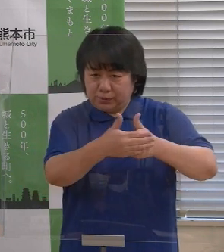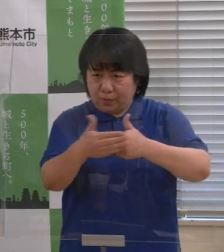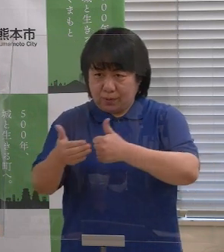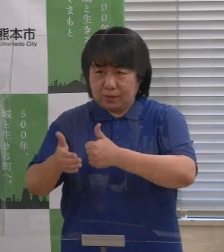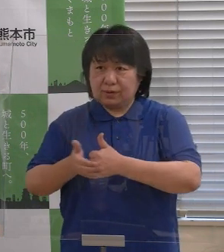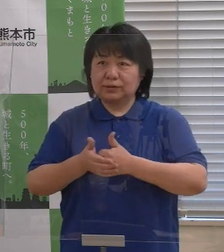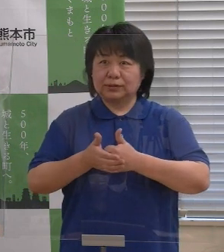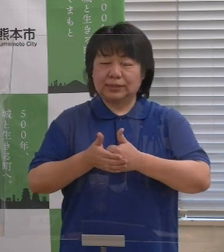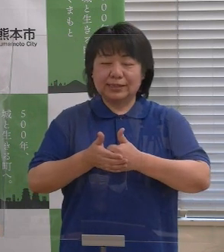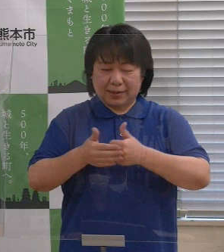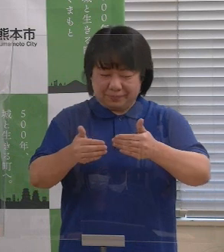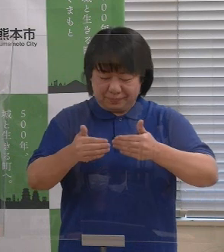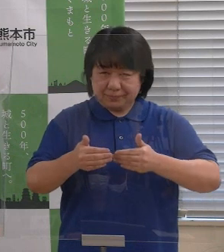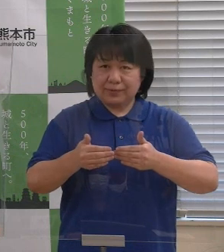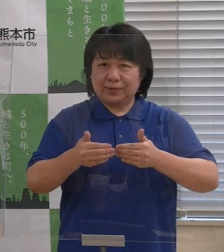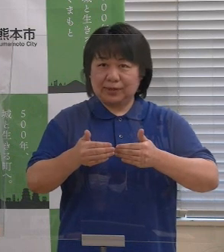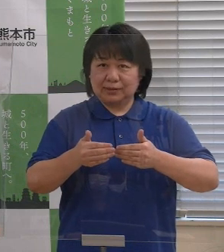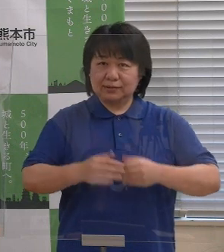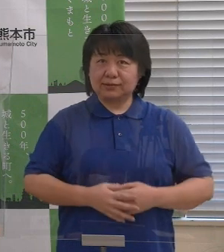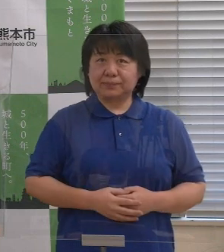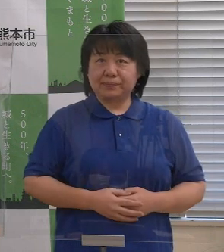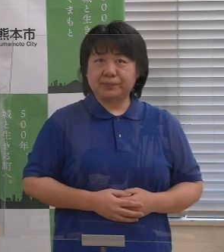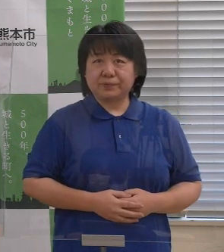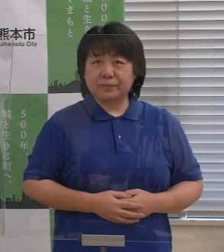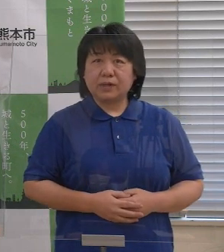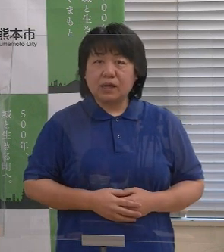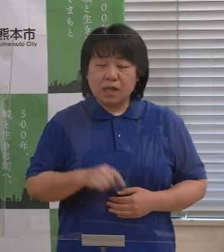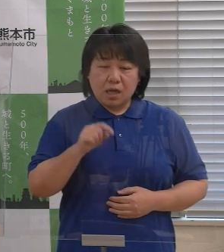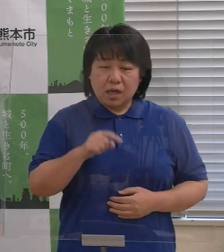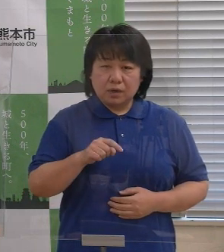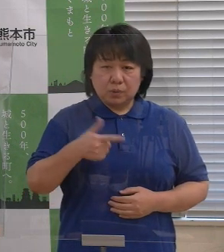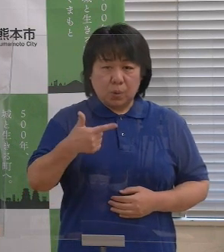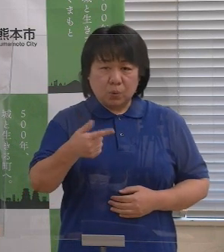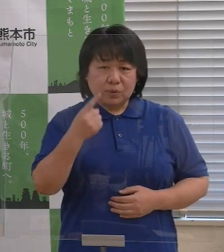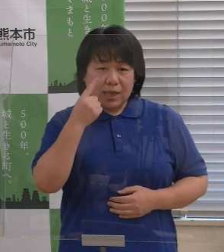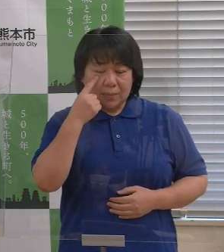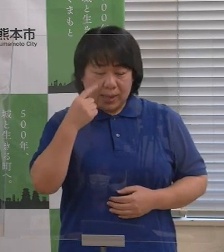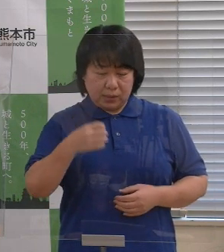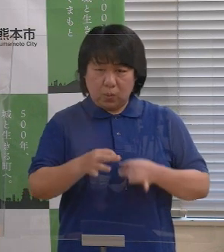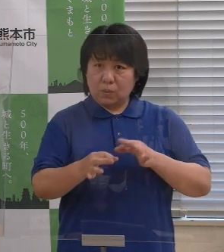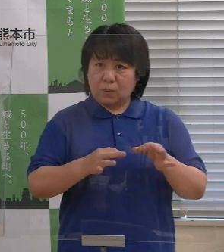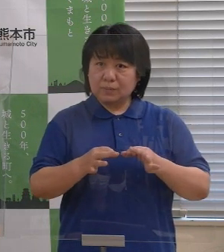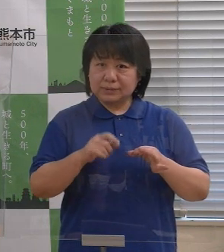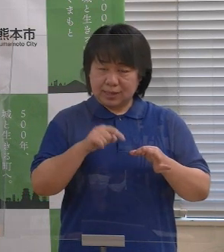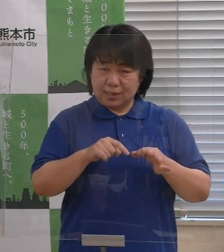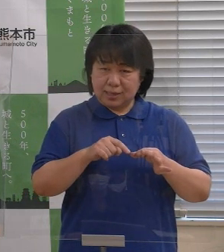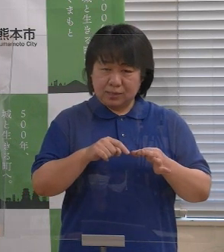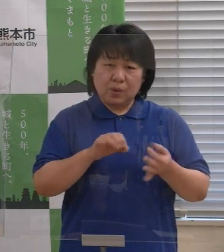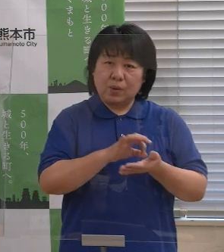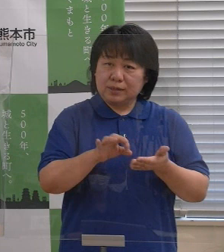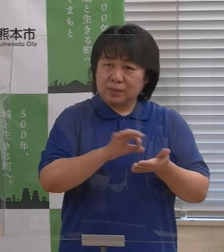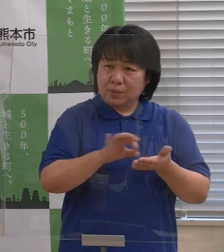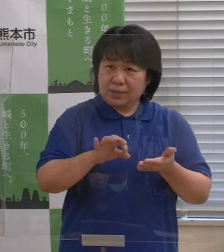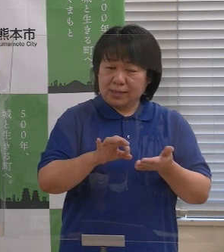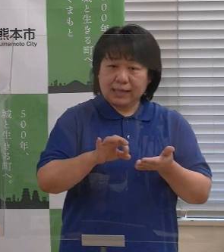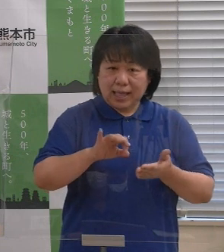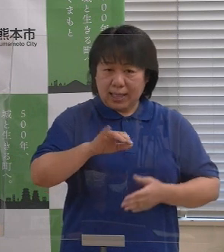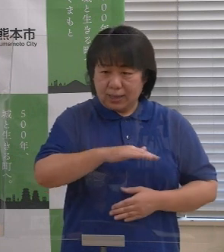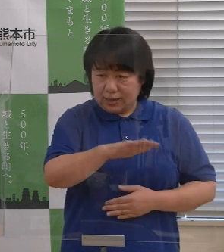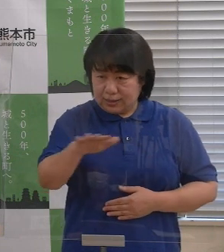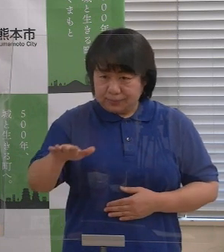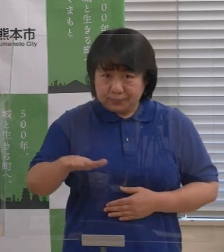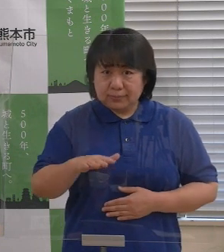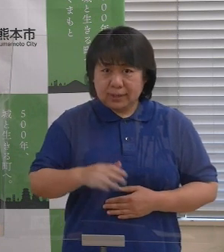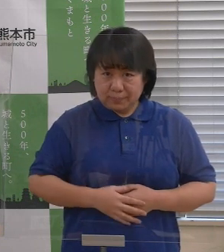力が不可欠であります。この6例目の店舗 JJ をご利用になられた関係者の皆様